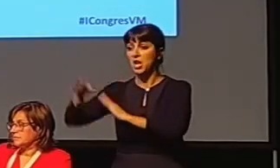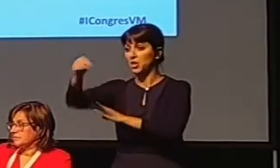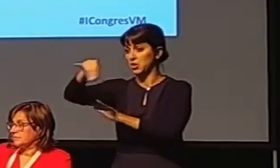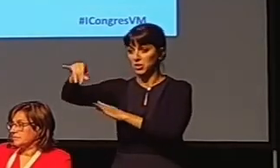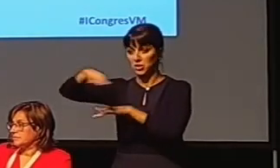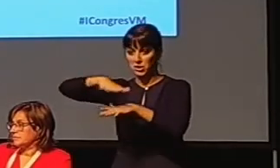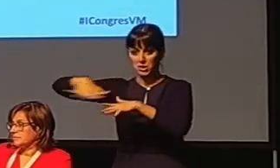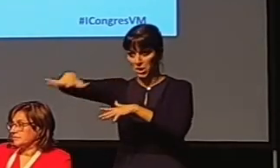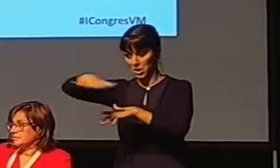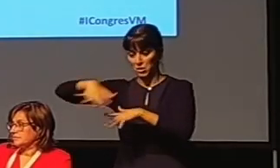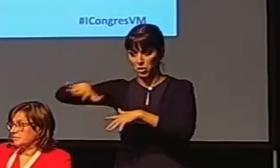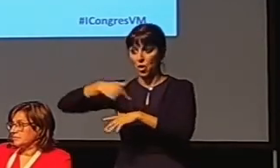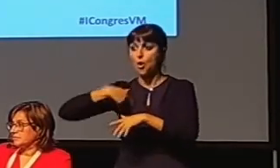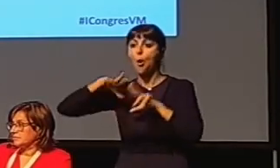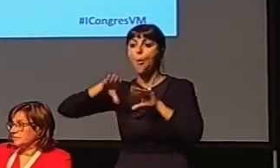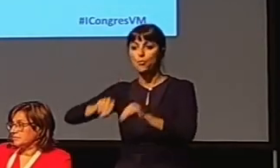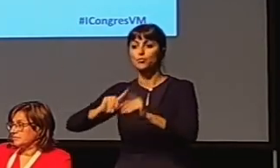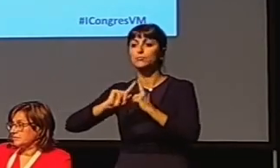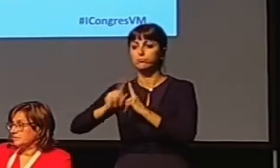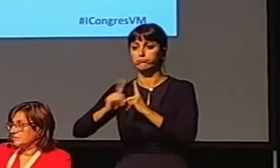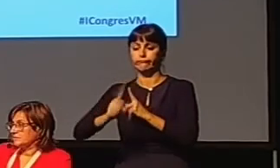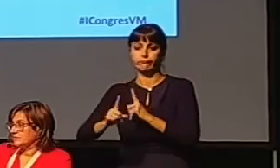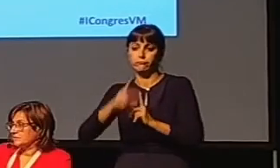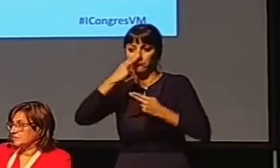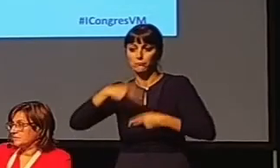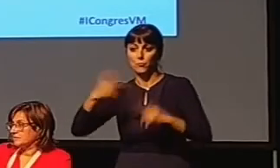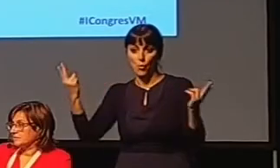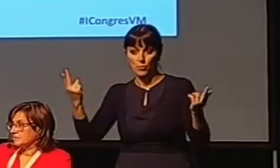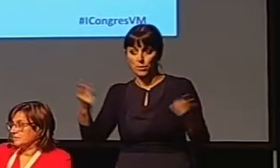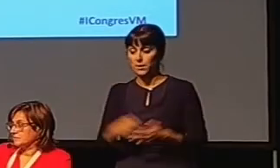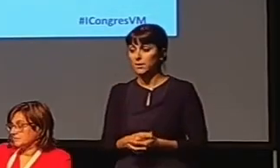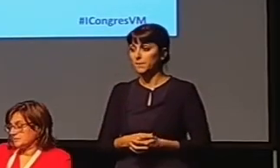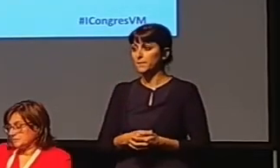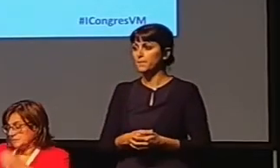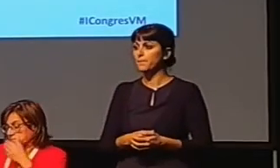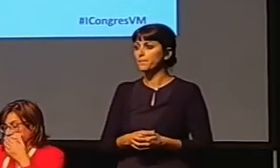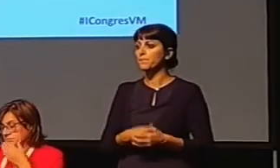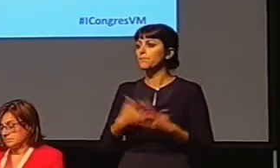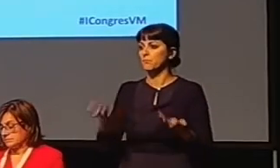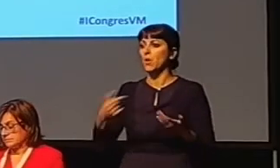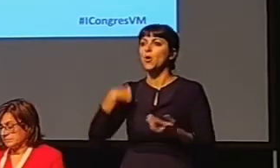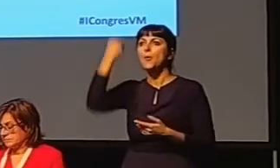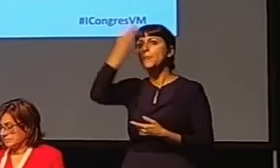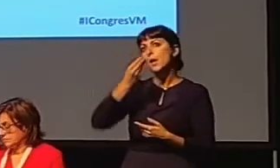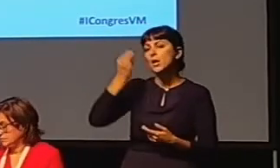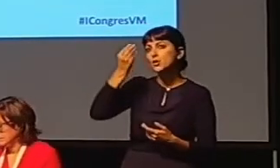públics, o sigui, clar, jo penso en el relat, no? De que si jo tinc que anar